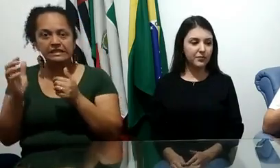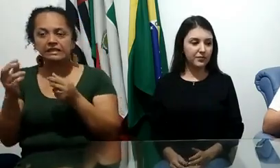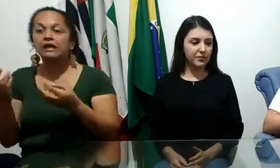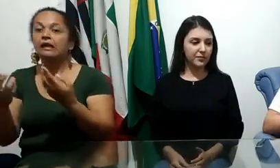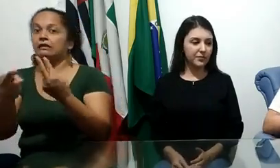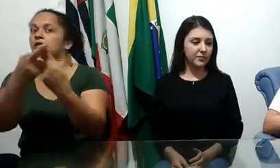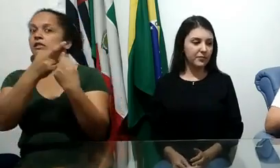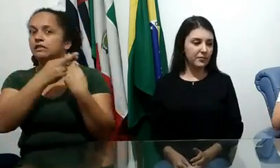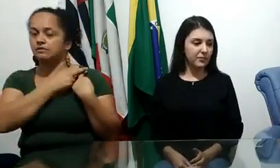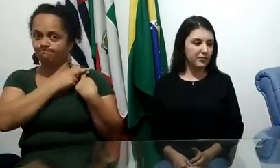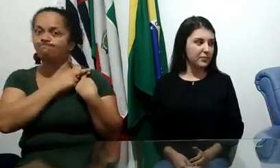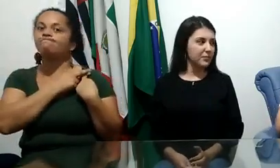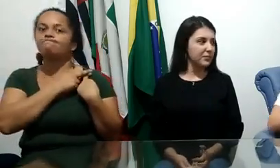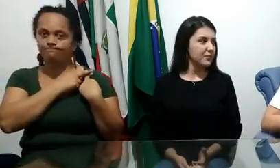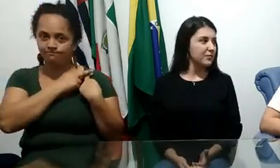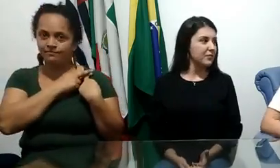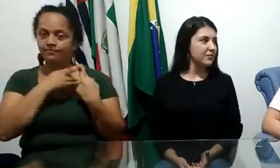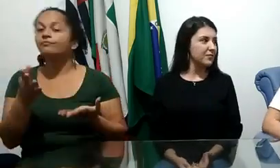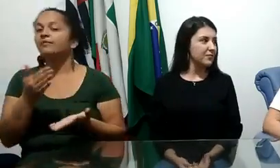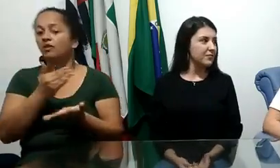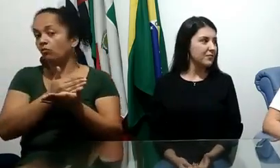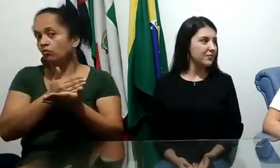E começando do início,